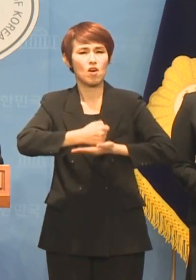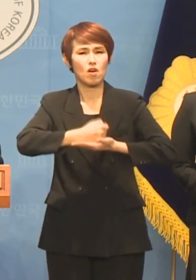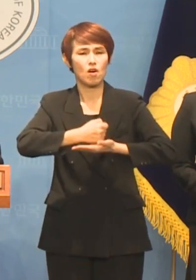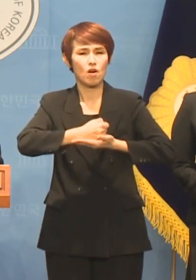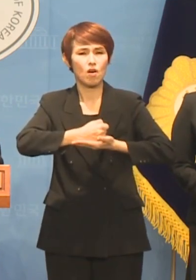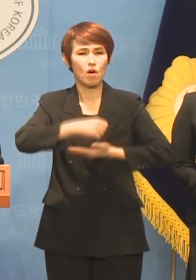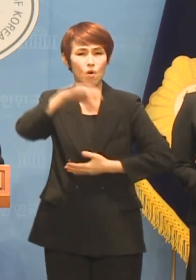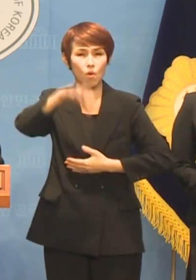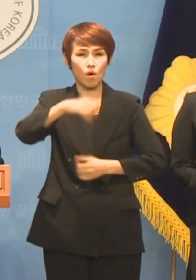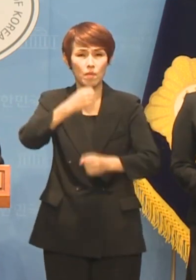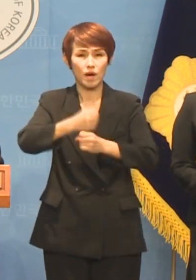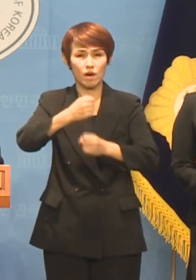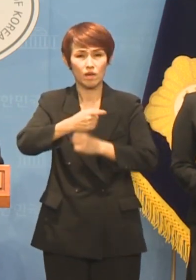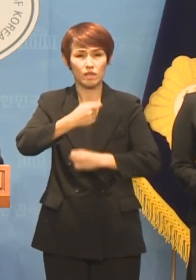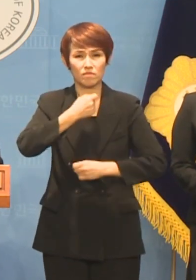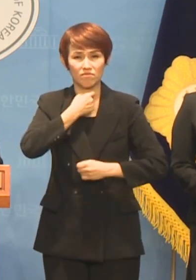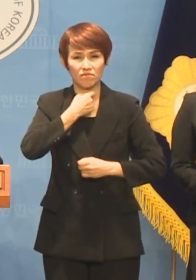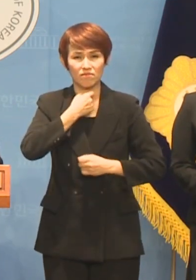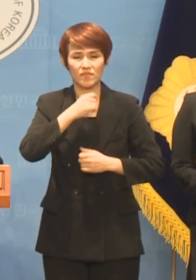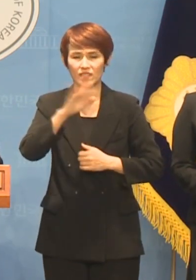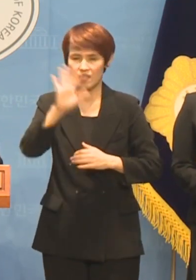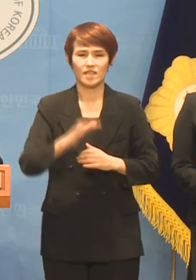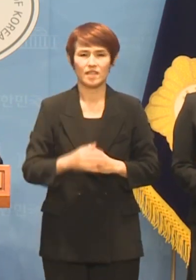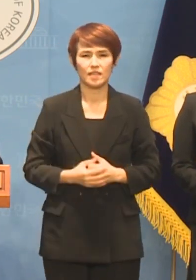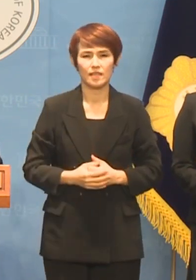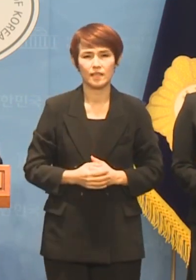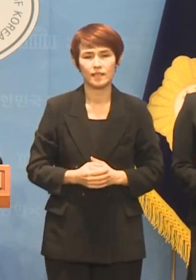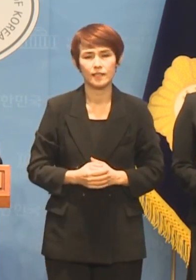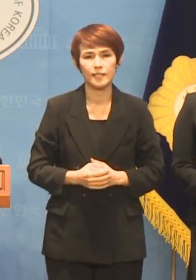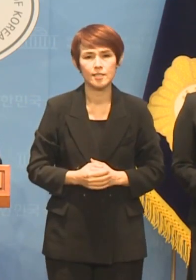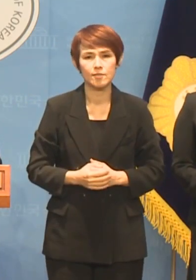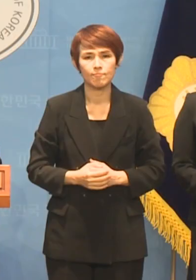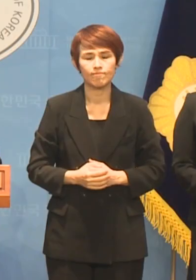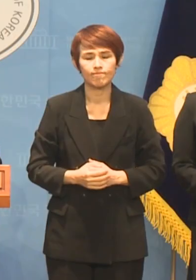정쟁의 장으로 만들려는 시도이기 때문입니다.